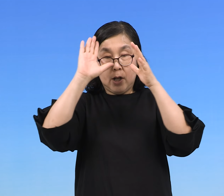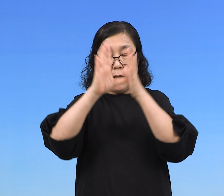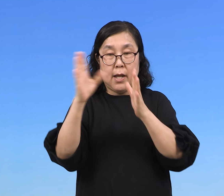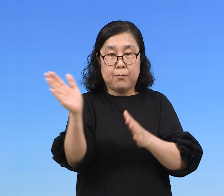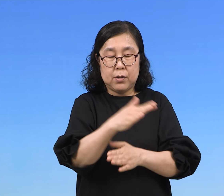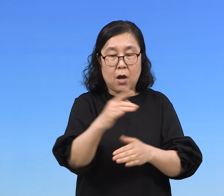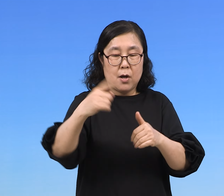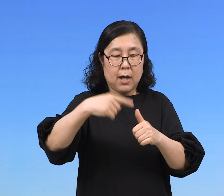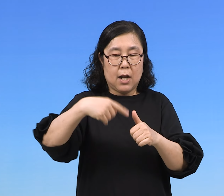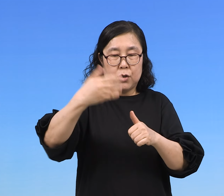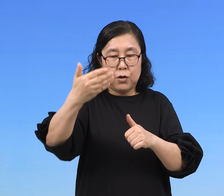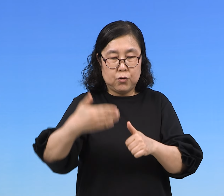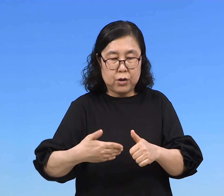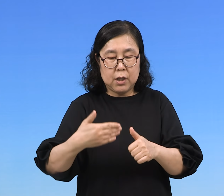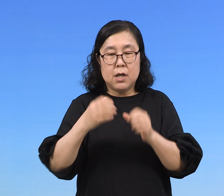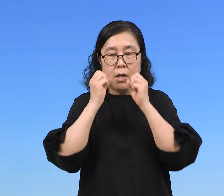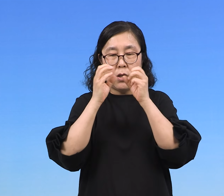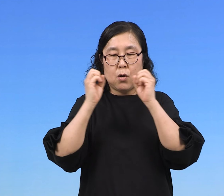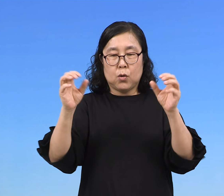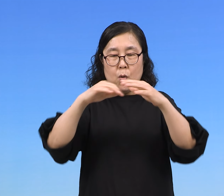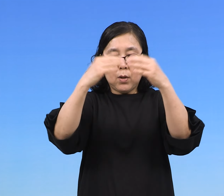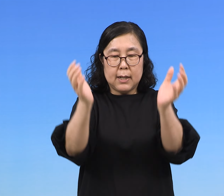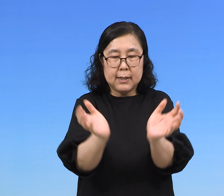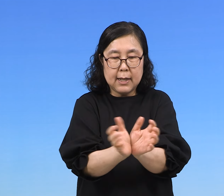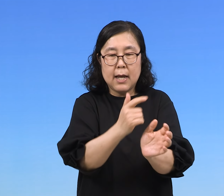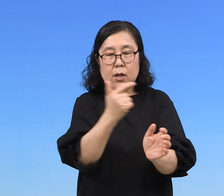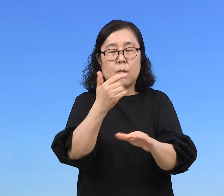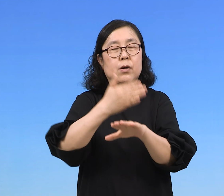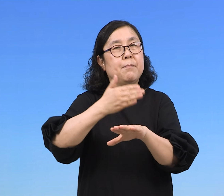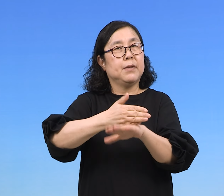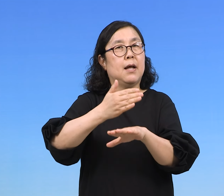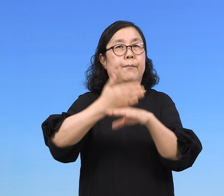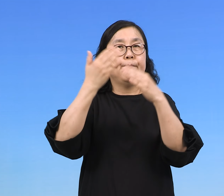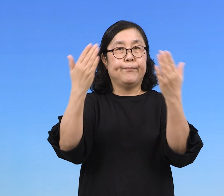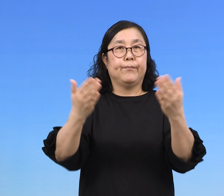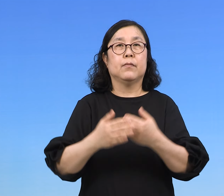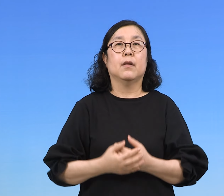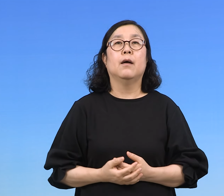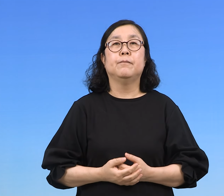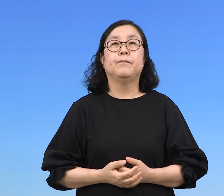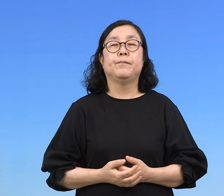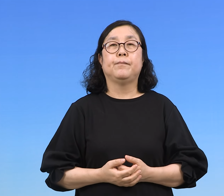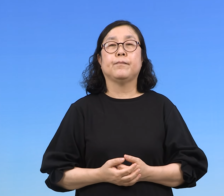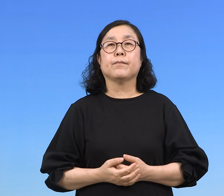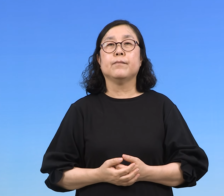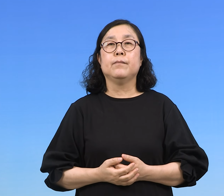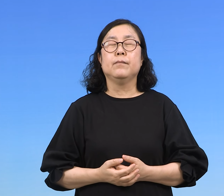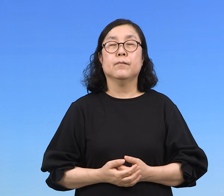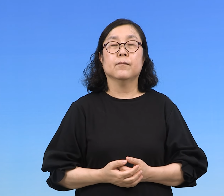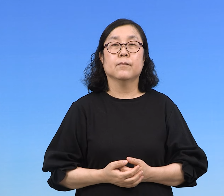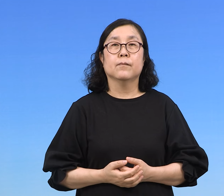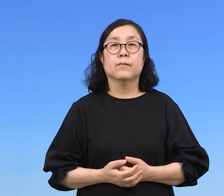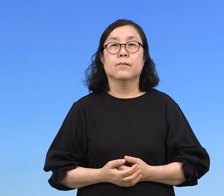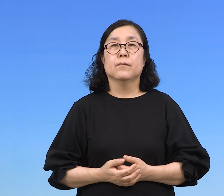이 선교단체에 시간이 갈수록 제 마음이 너무너무 감사한 겁니다.